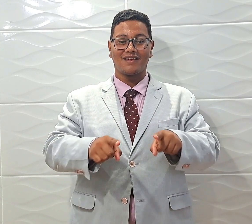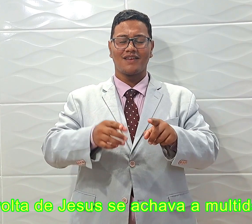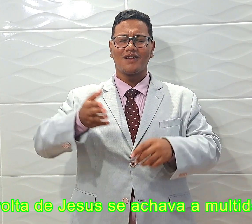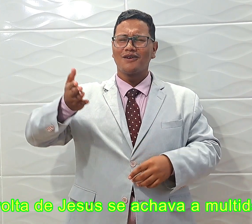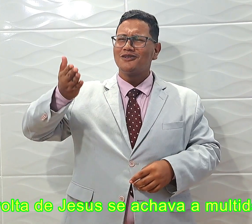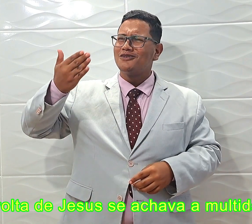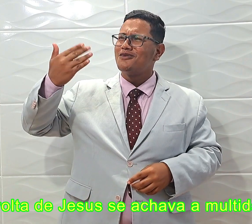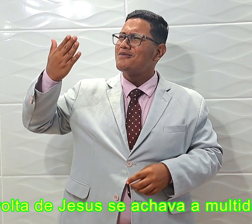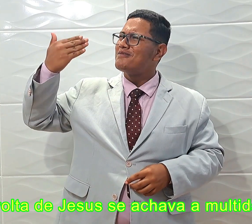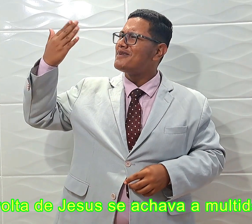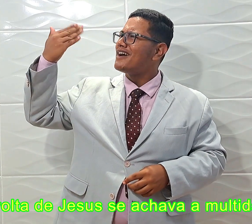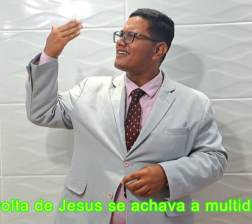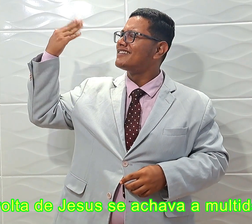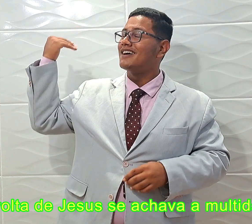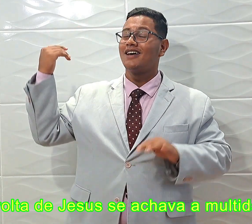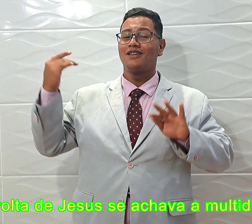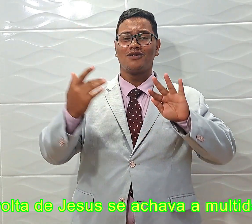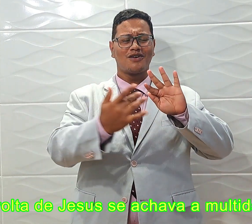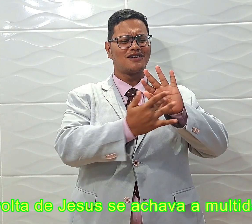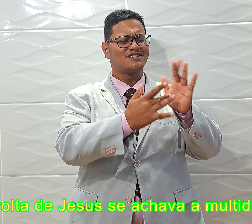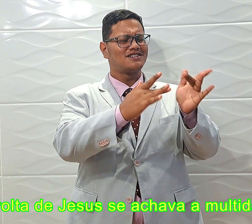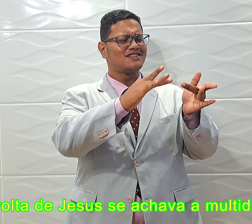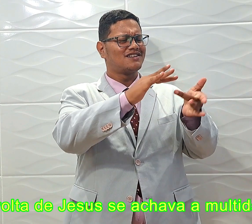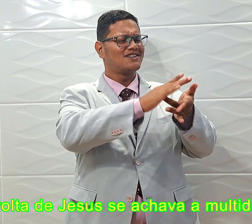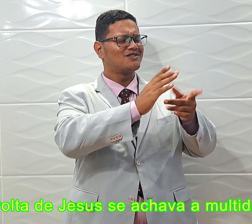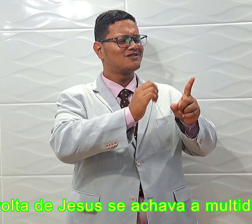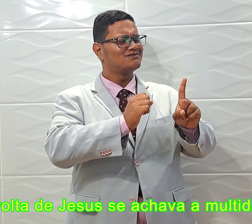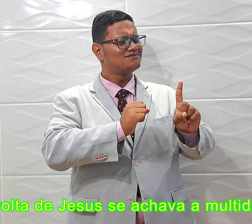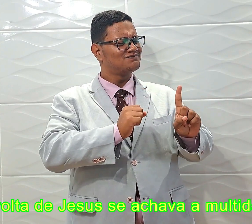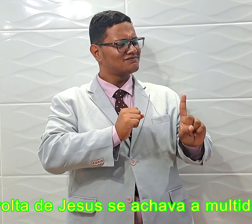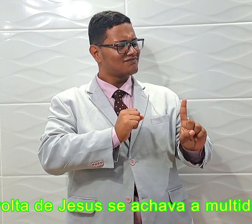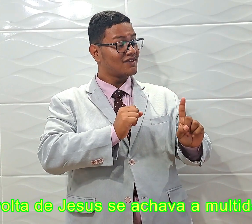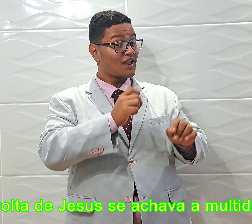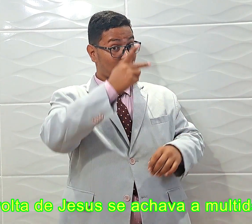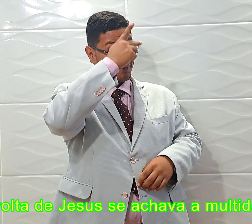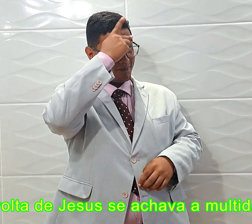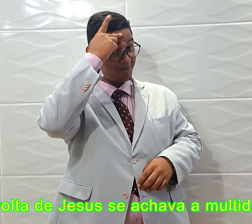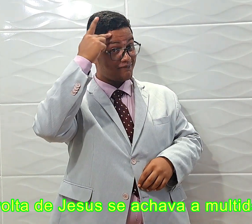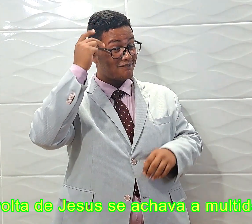Em volta de Jesus se